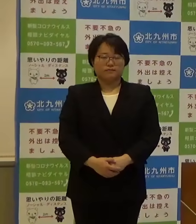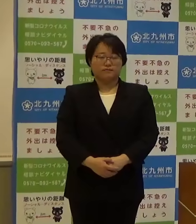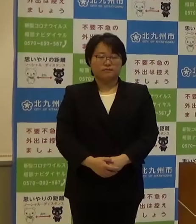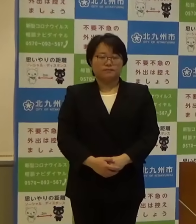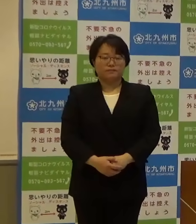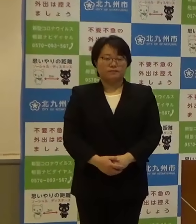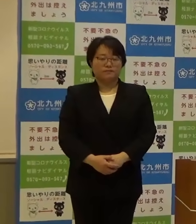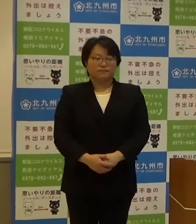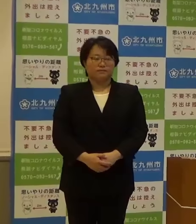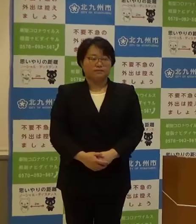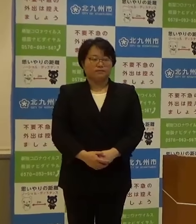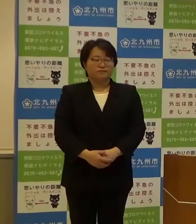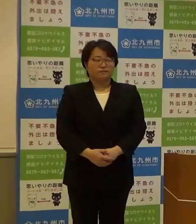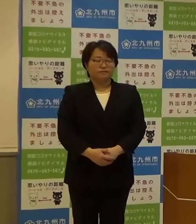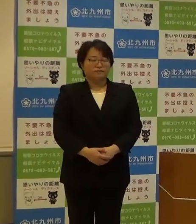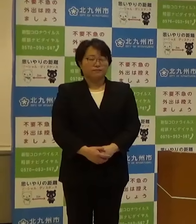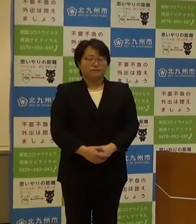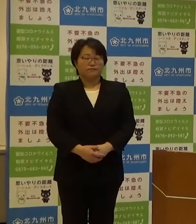はい、よろしいでしょうか。